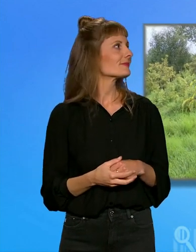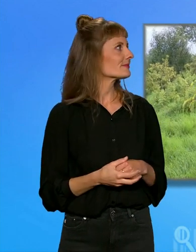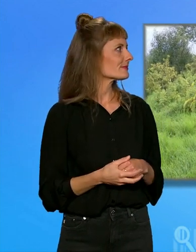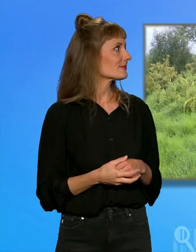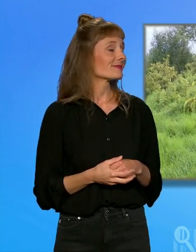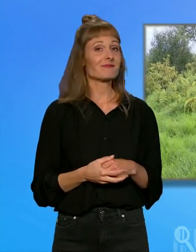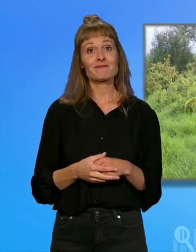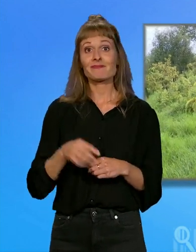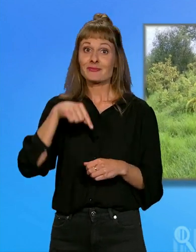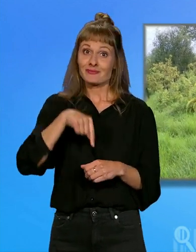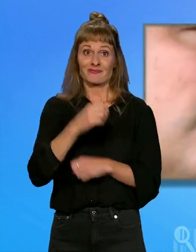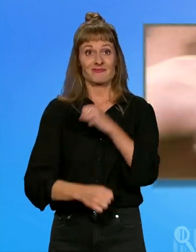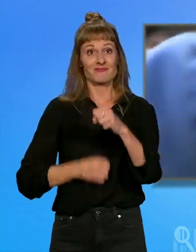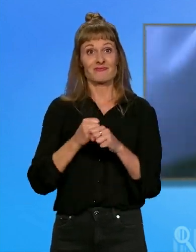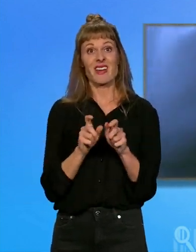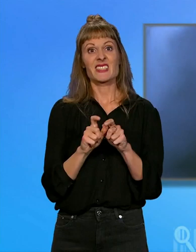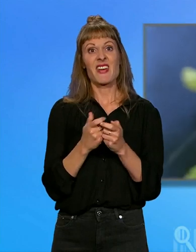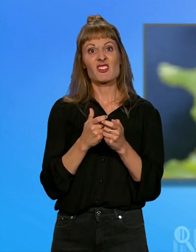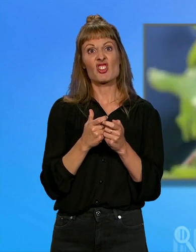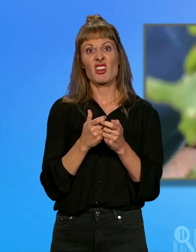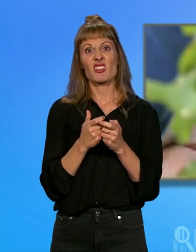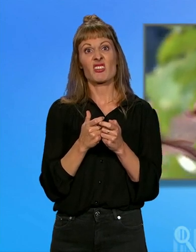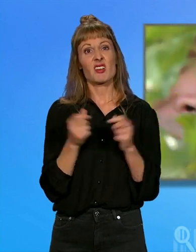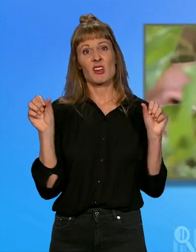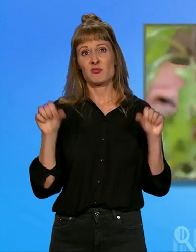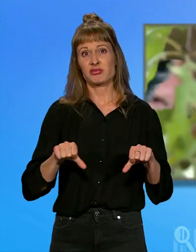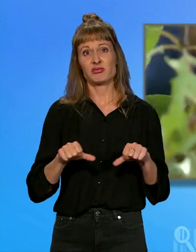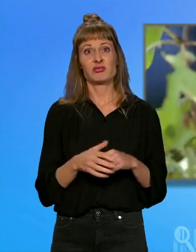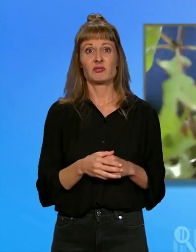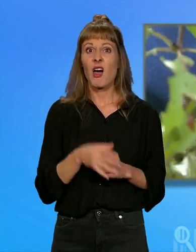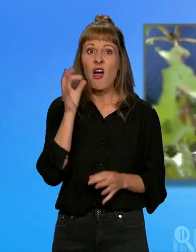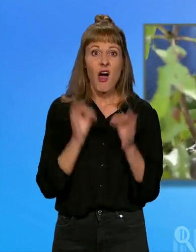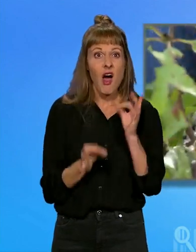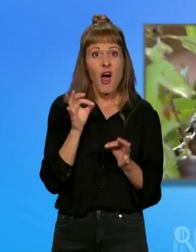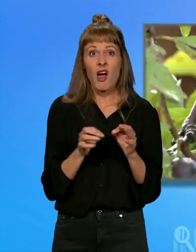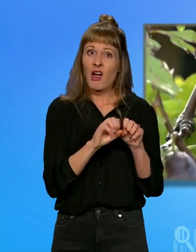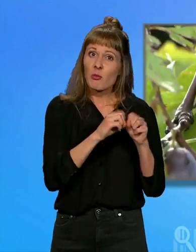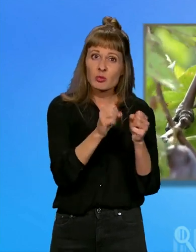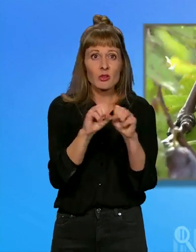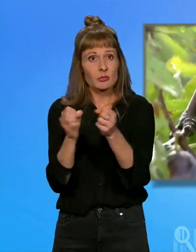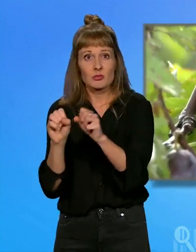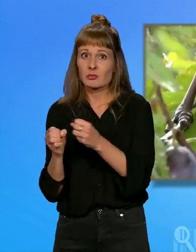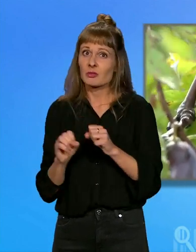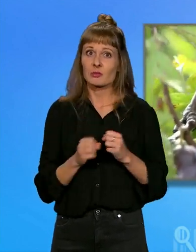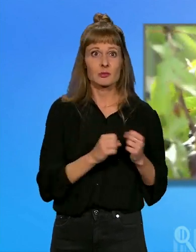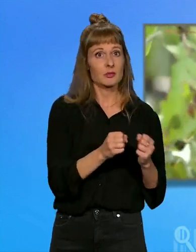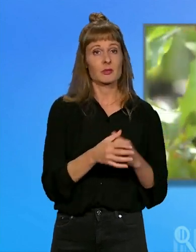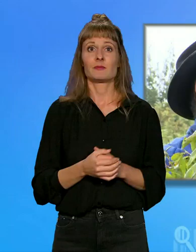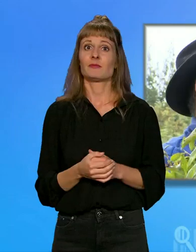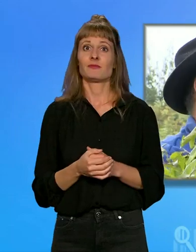Dieses Jahr war kein gutes Zwetschgenjahr für Thomas Oehler. Hagel hat viele Früchte zerstört.